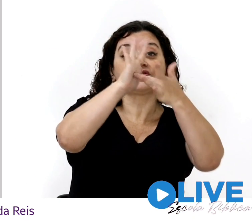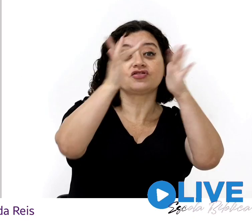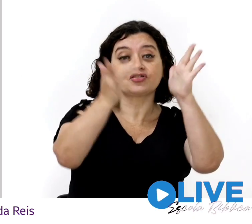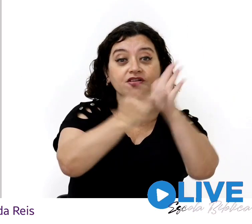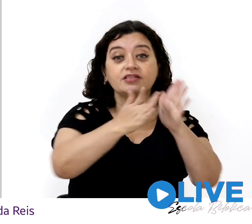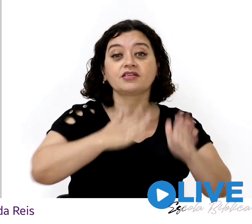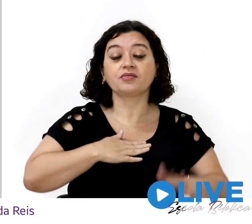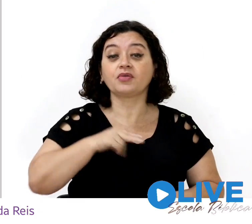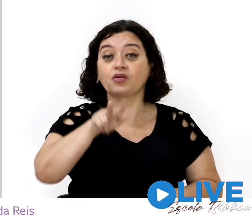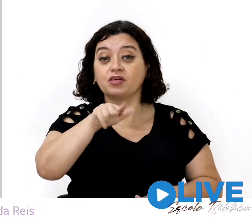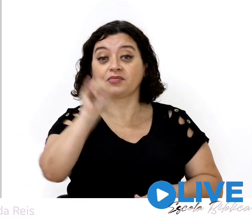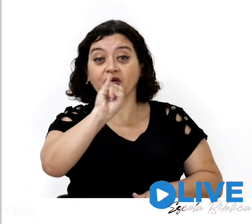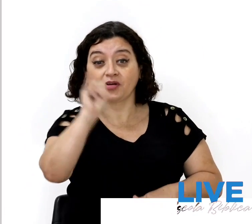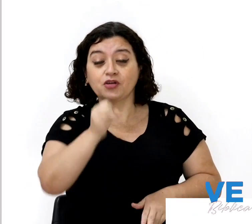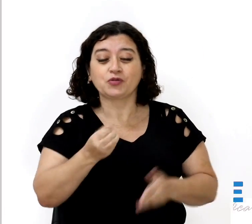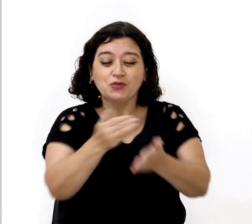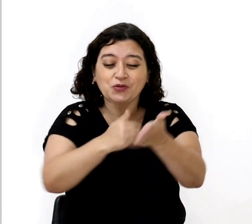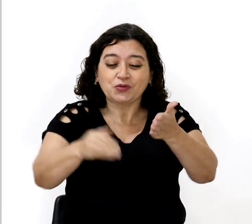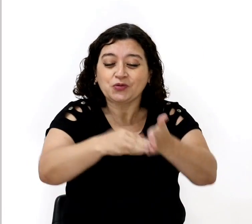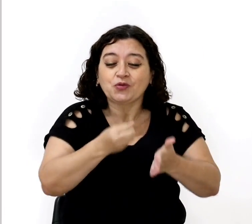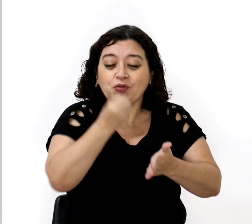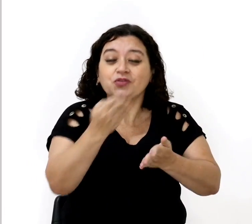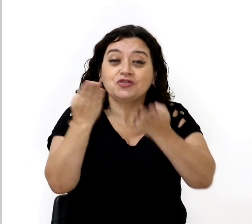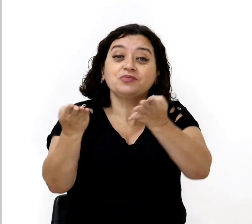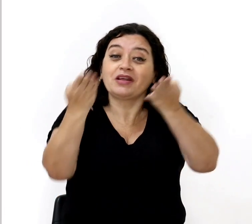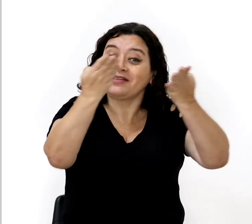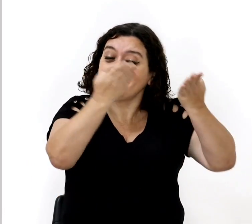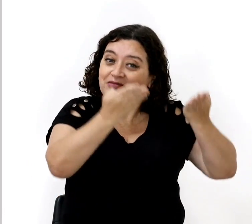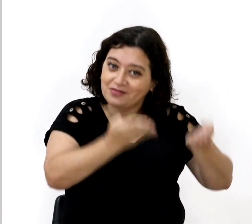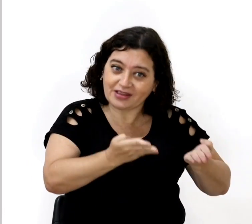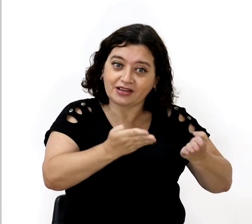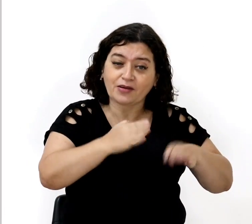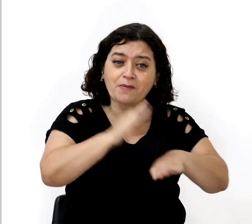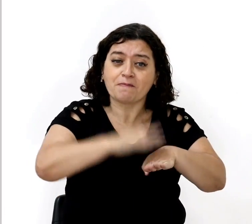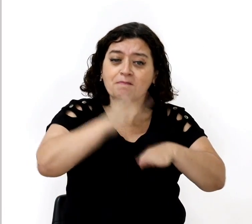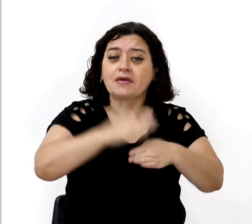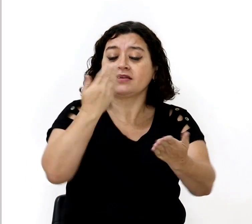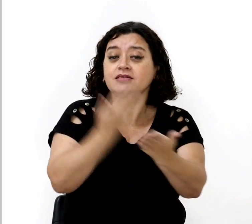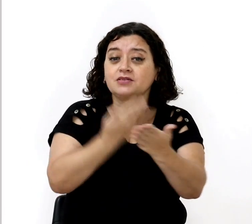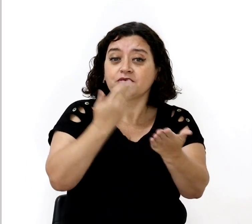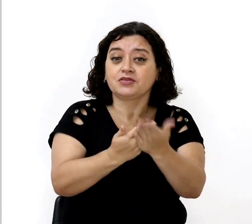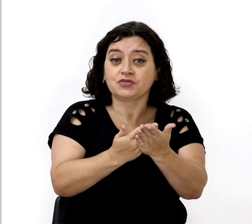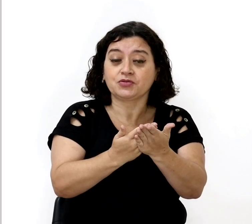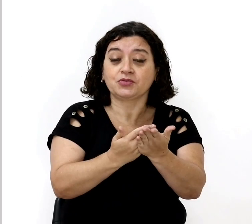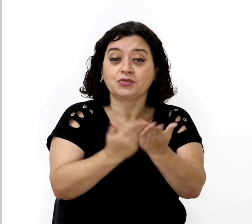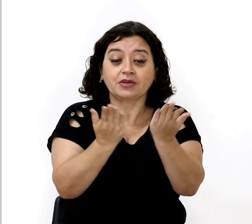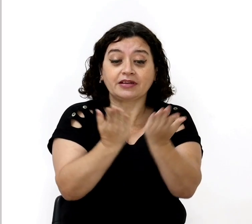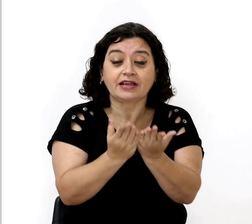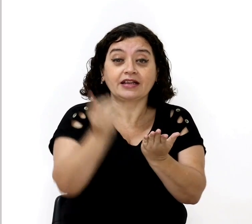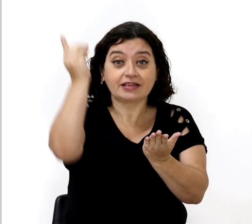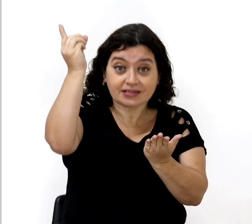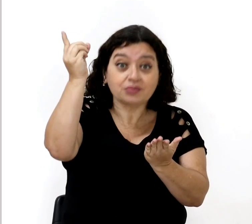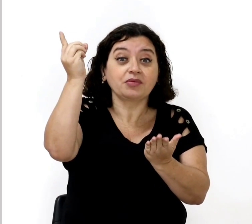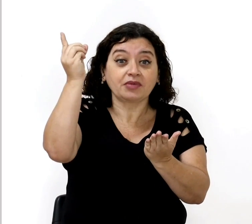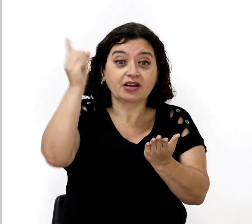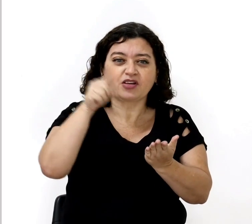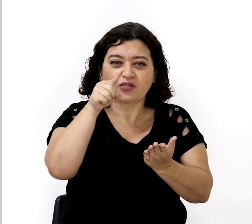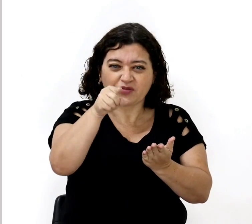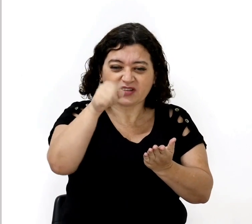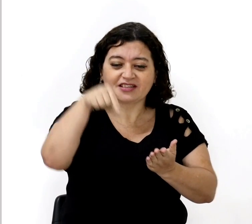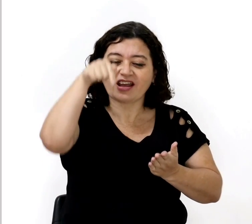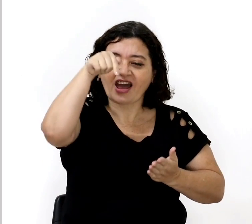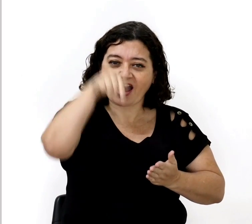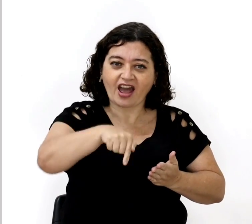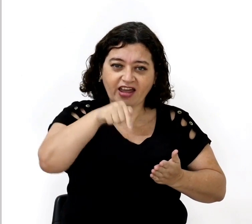A paz do Senhor Jesus, meu irmão, minha irmã, sejam todos muito bem-vindos a mais um estudo da nossa lição bíblica.